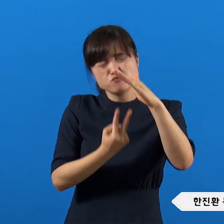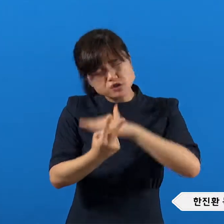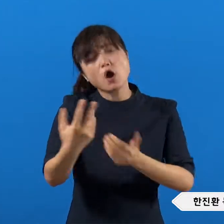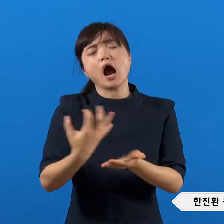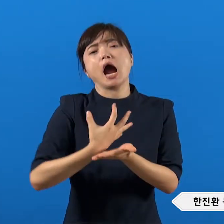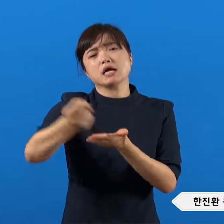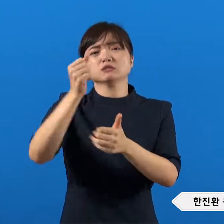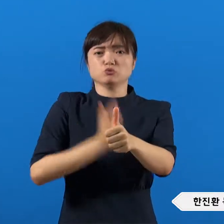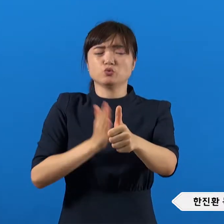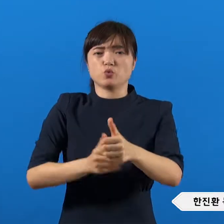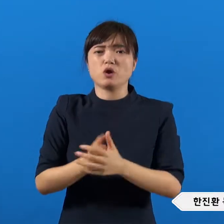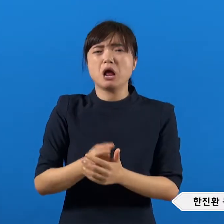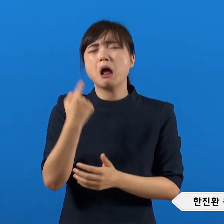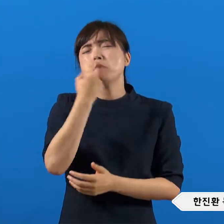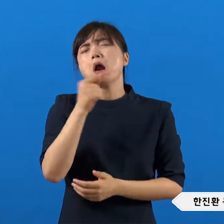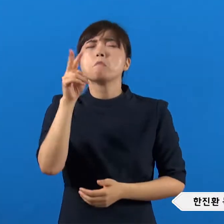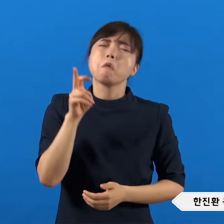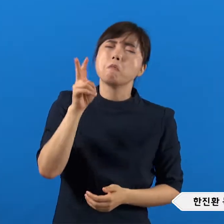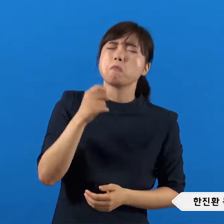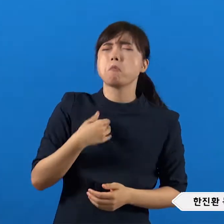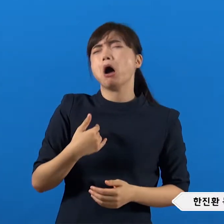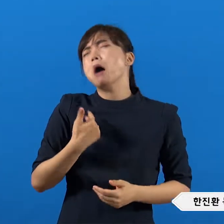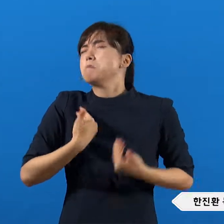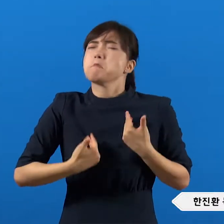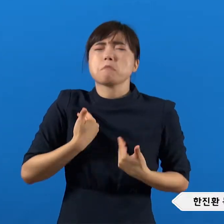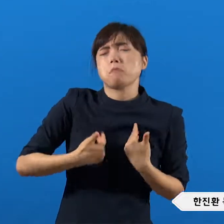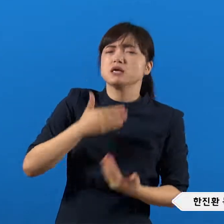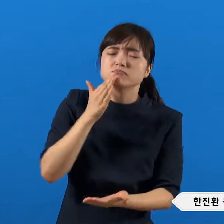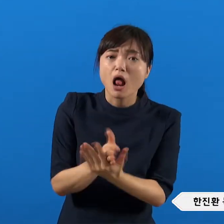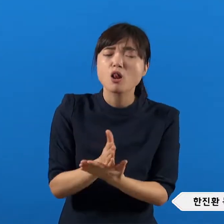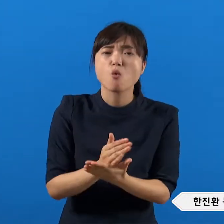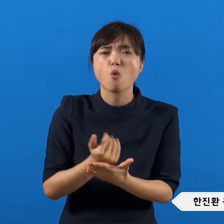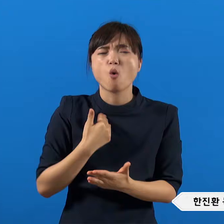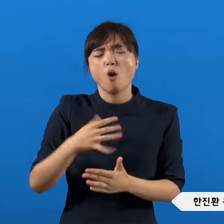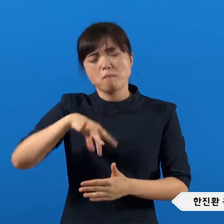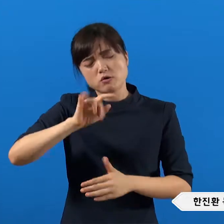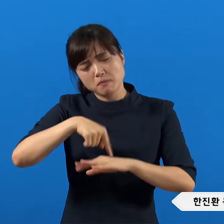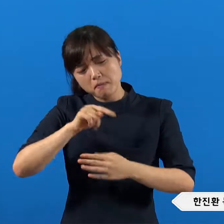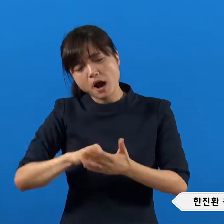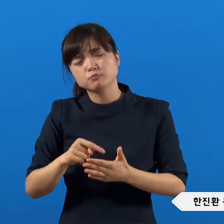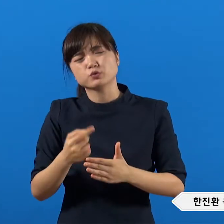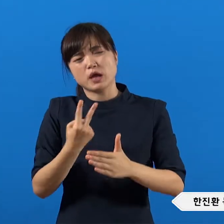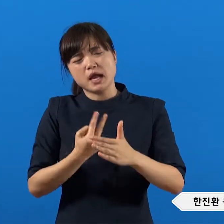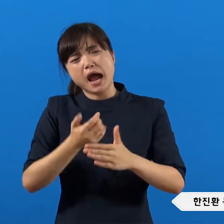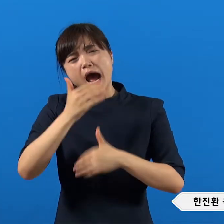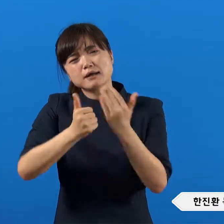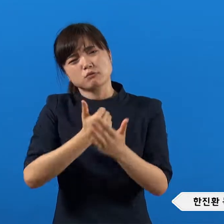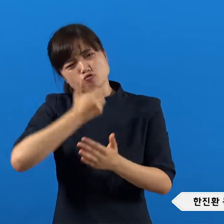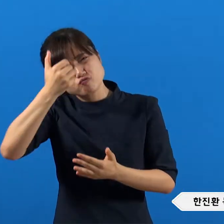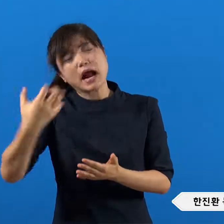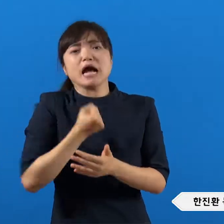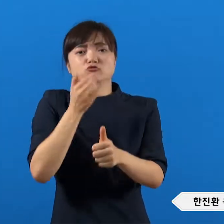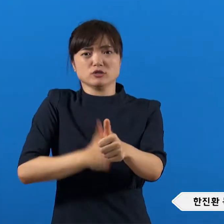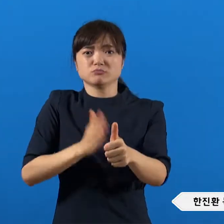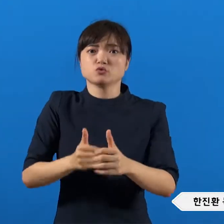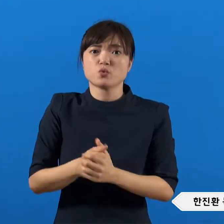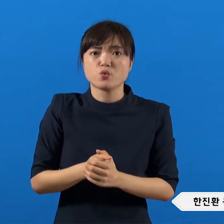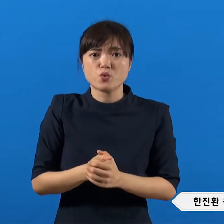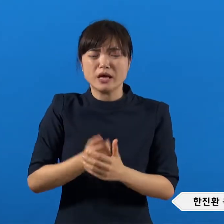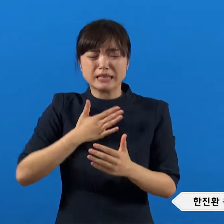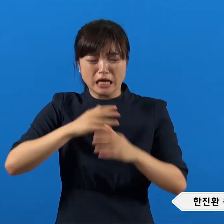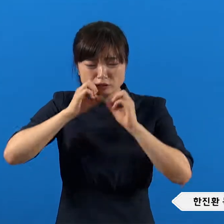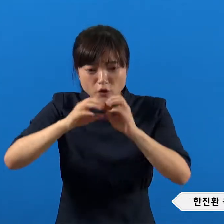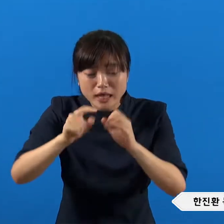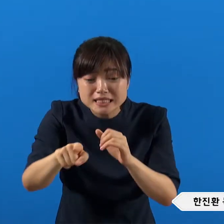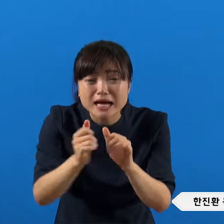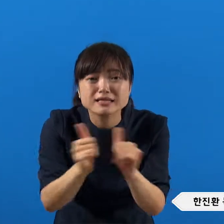가지십시오. 그냥 말로 막 바쁘게 전도하기 전에 마음속에 먼저 비전을 품으십시오. 내가 전도하는 이 한